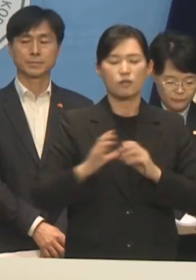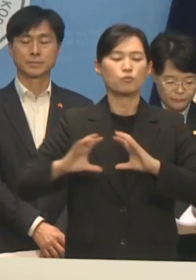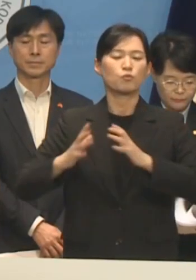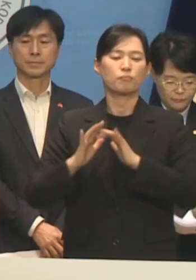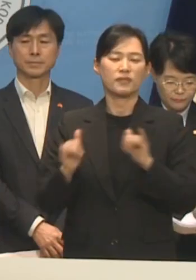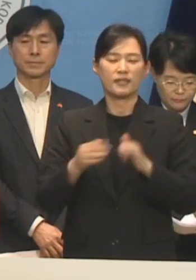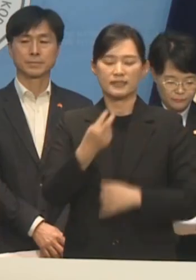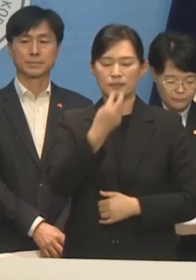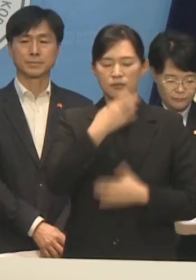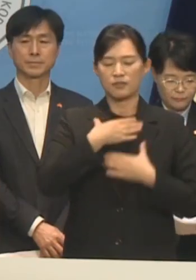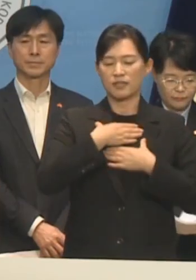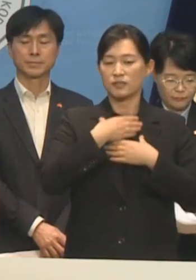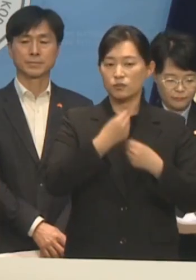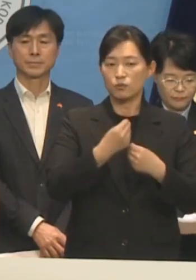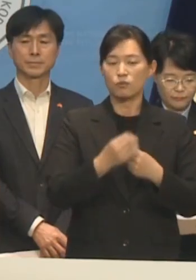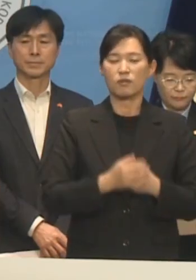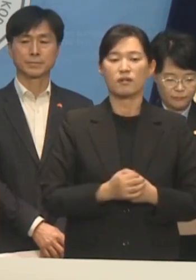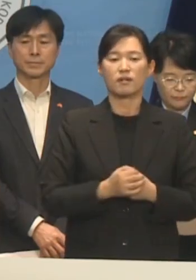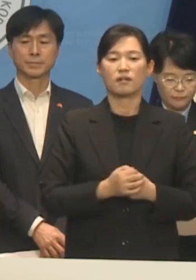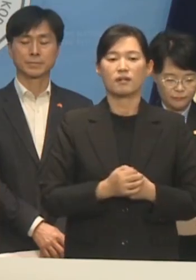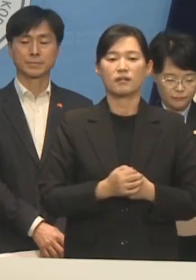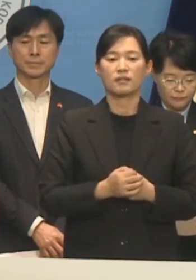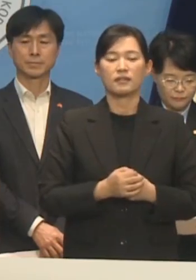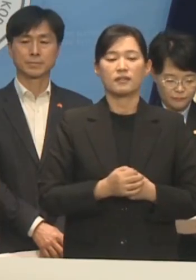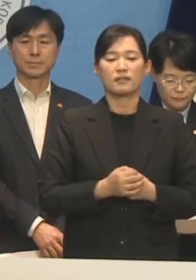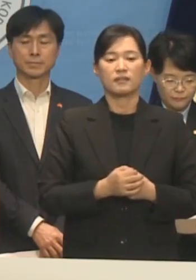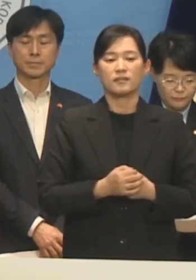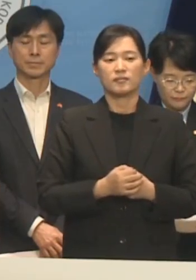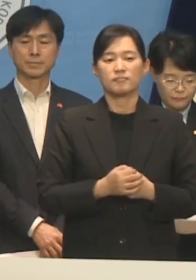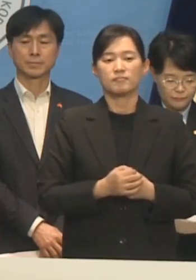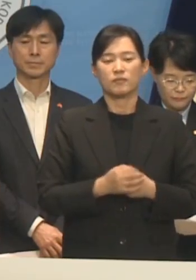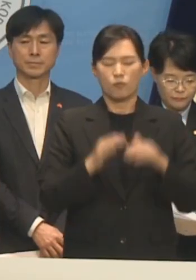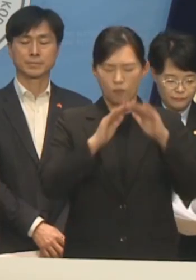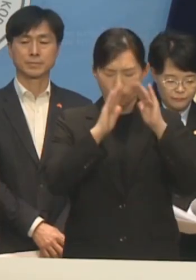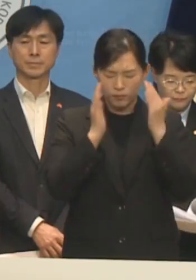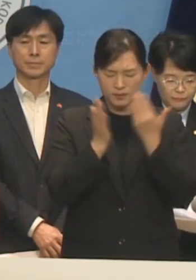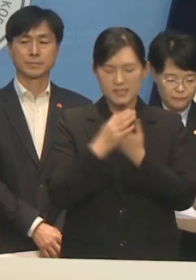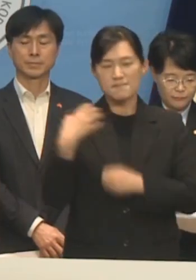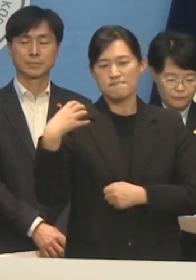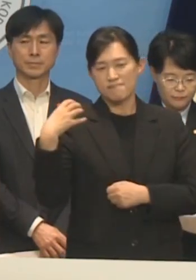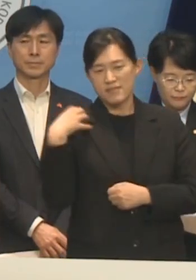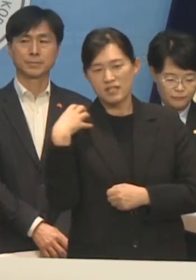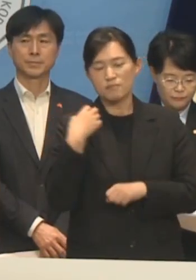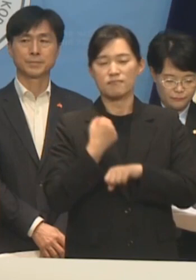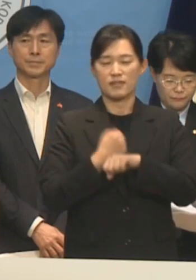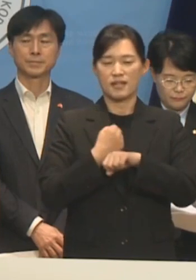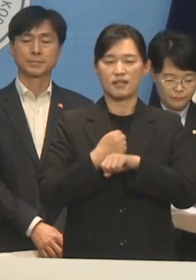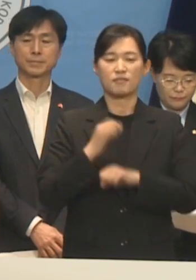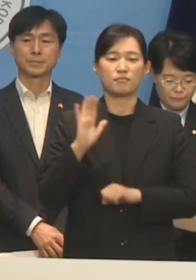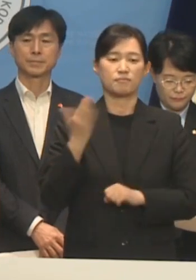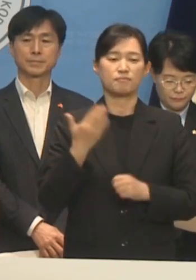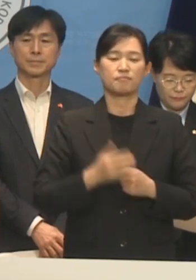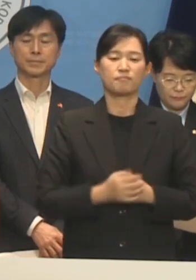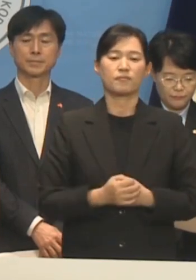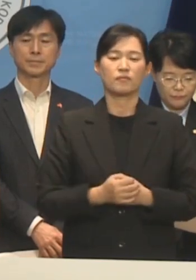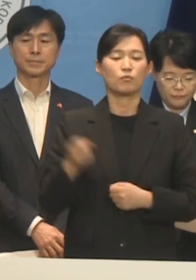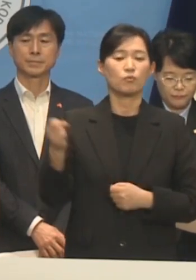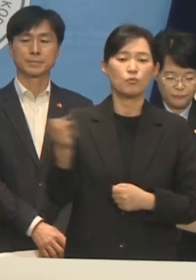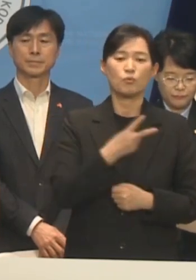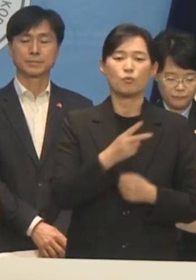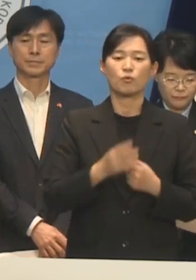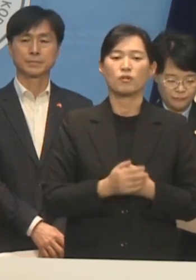국민의 생명안전과 생명안전에 온전한 책임을 지게 해야 합니다.